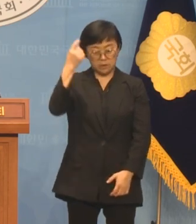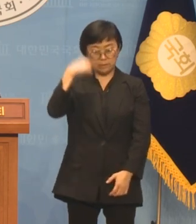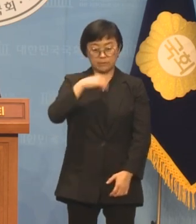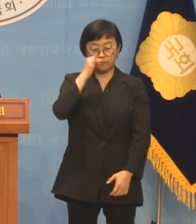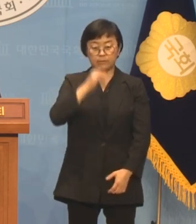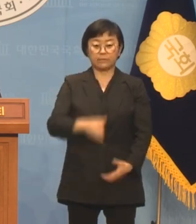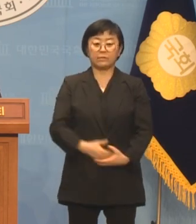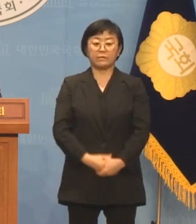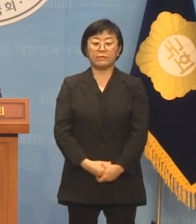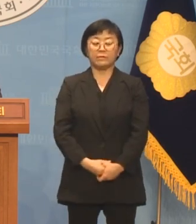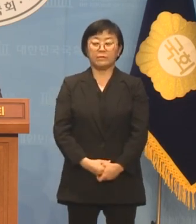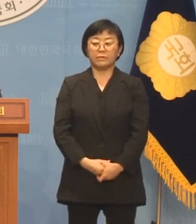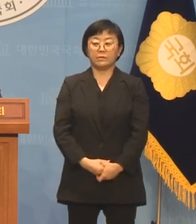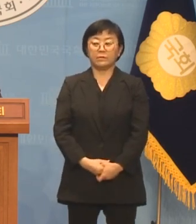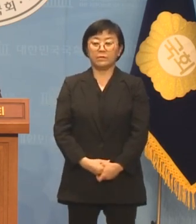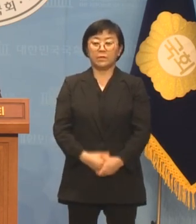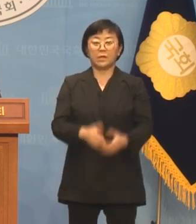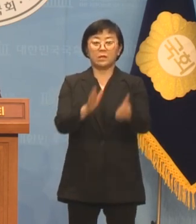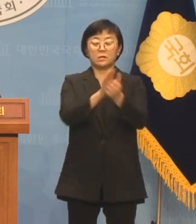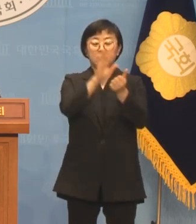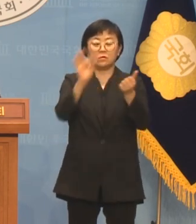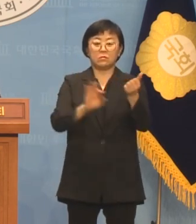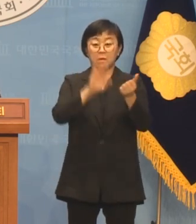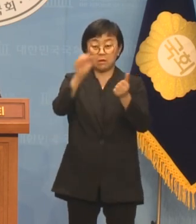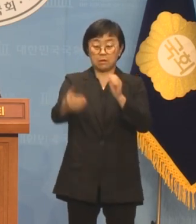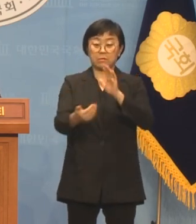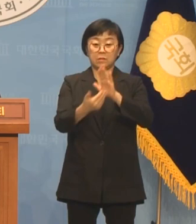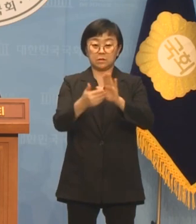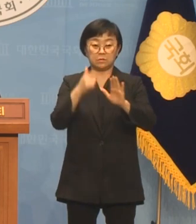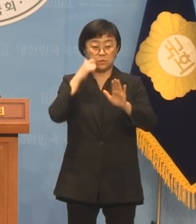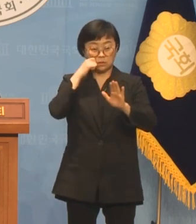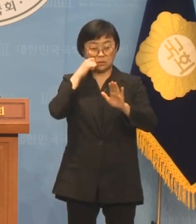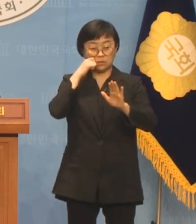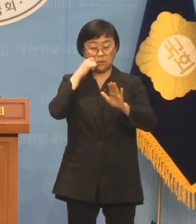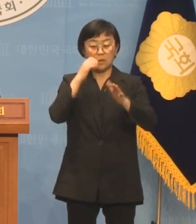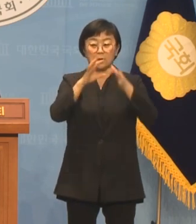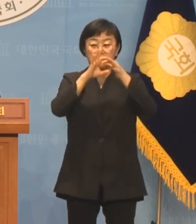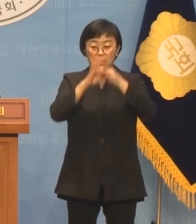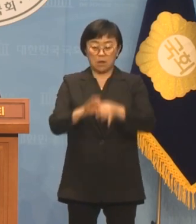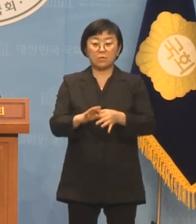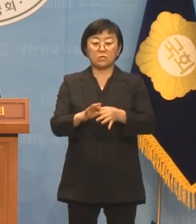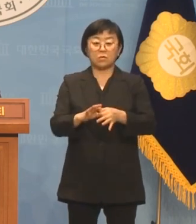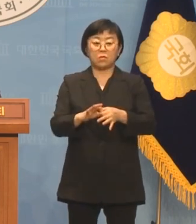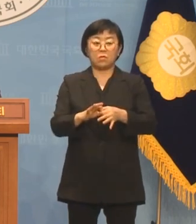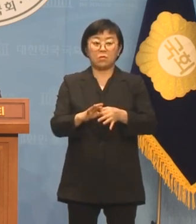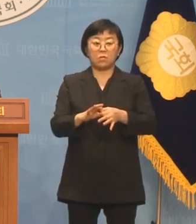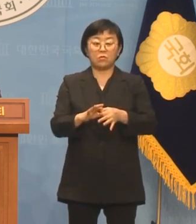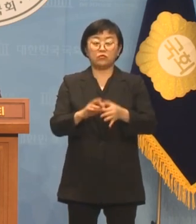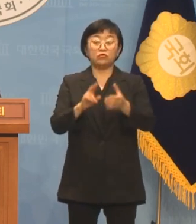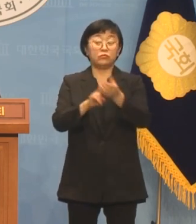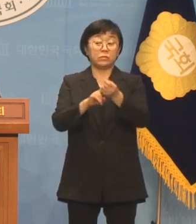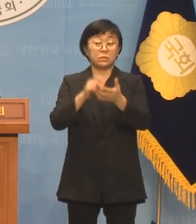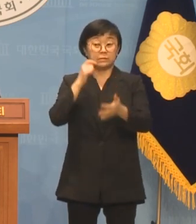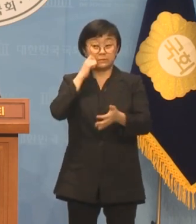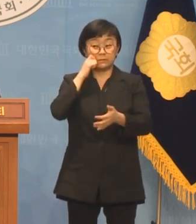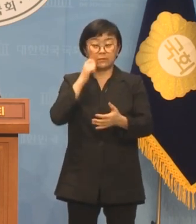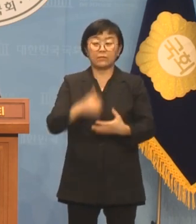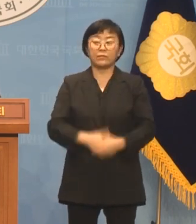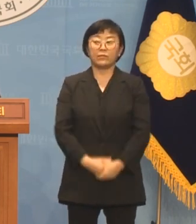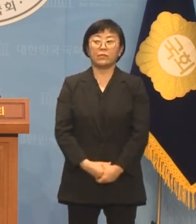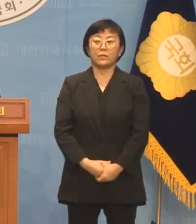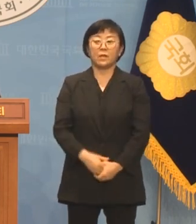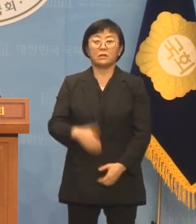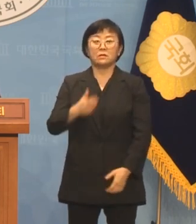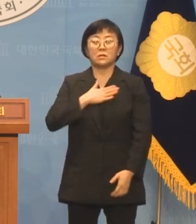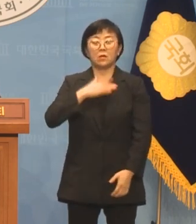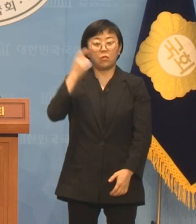통감합니다. 지지율 하락을 막을 수 없음에도 계속 눈 가리고 아웅만 할 수는 없습니다.